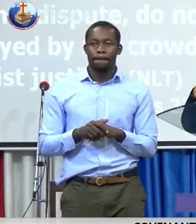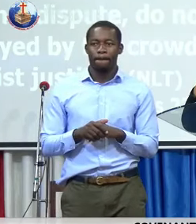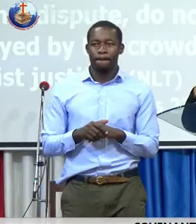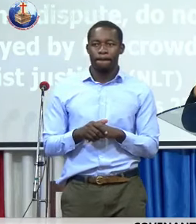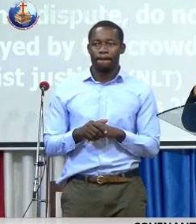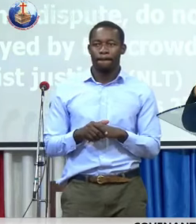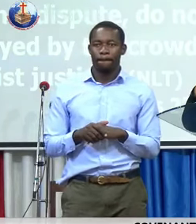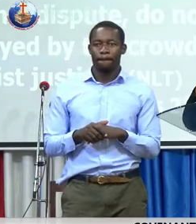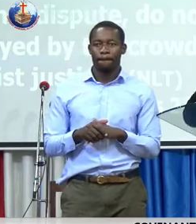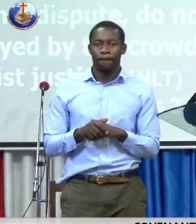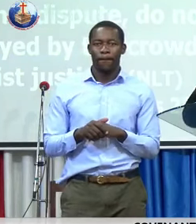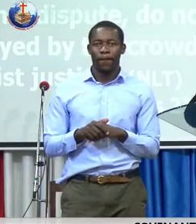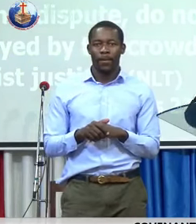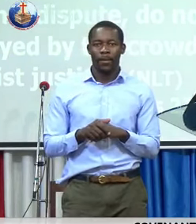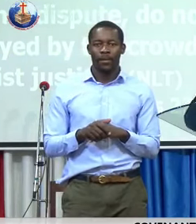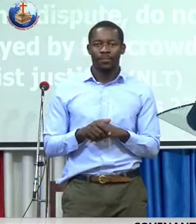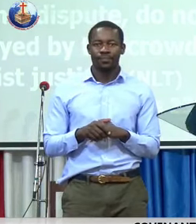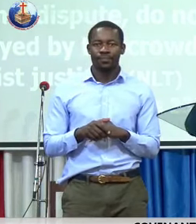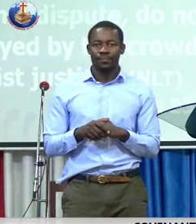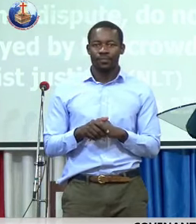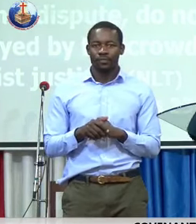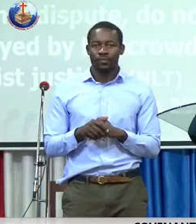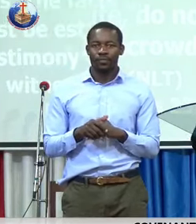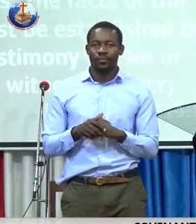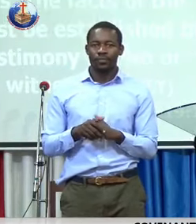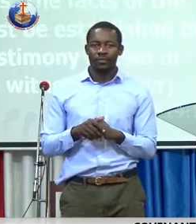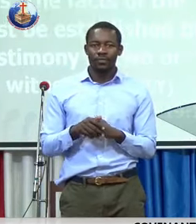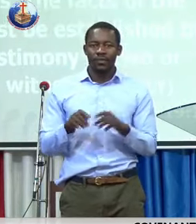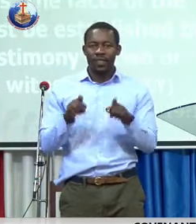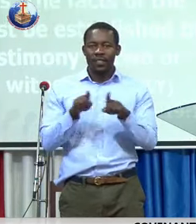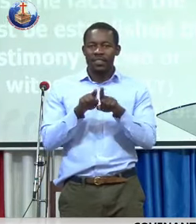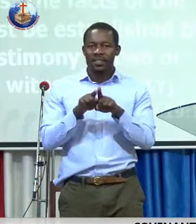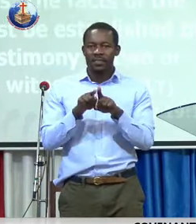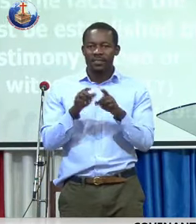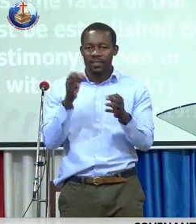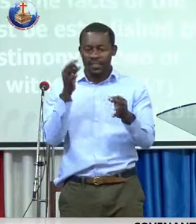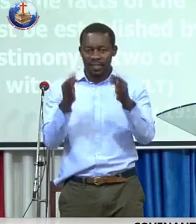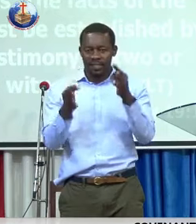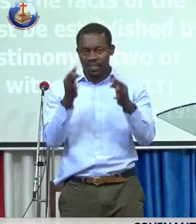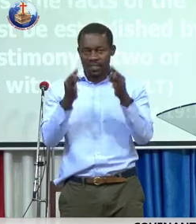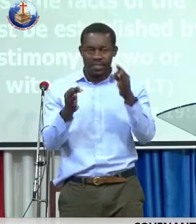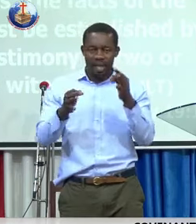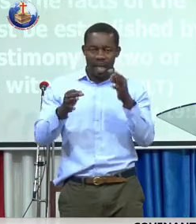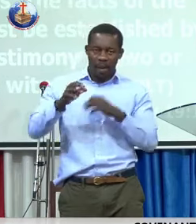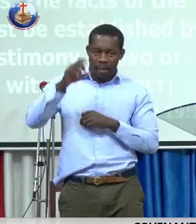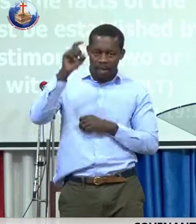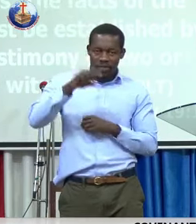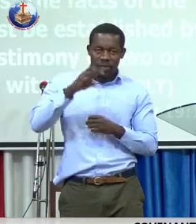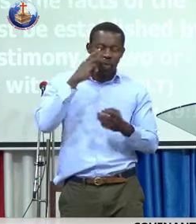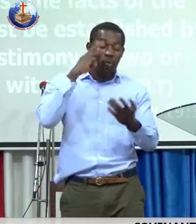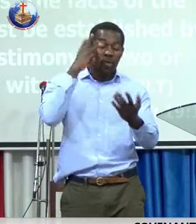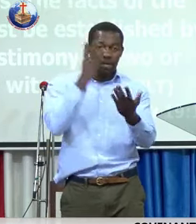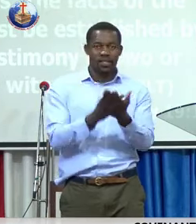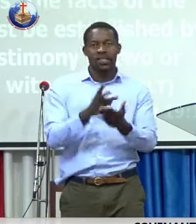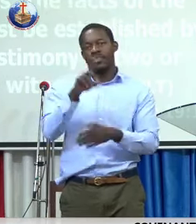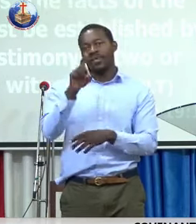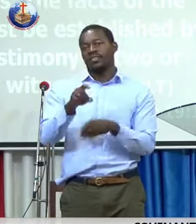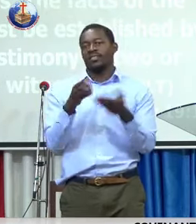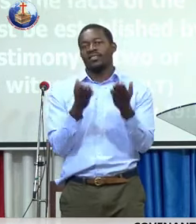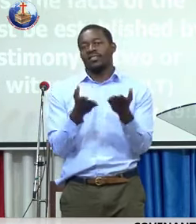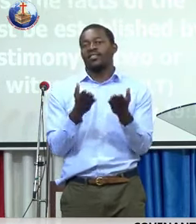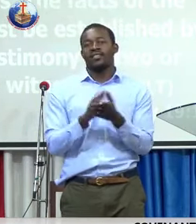no passing of judgment should be done without the presence of a witness. Kumbukumbu la Torati 19:15 inasema ya